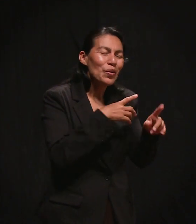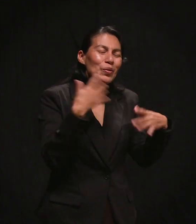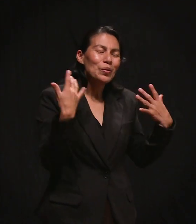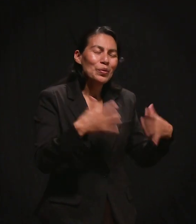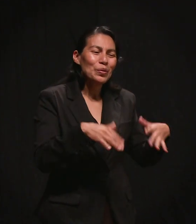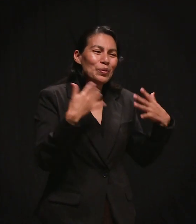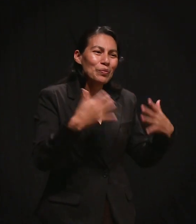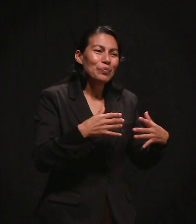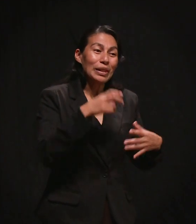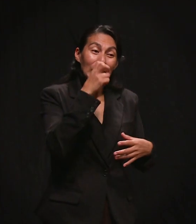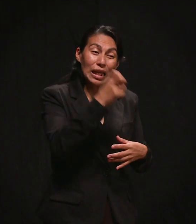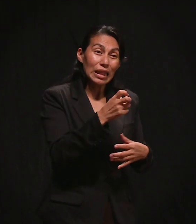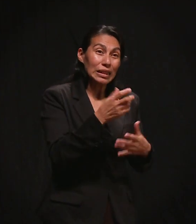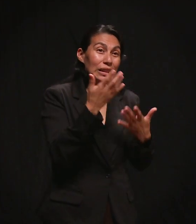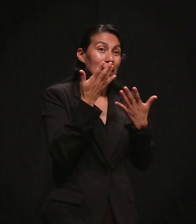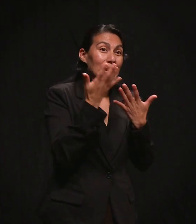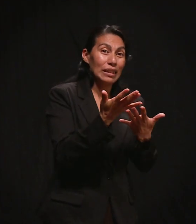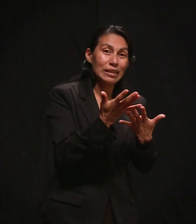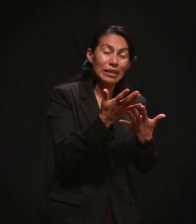Dios, es